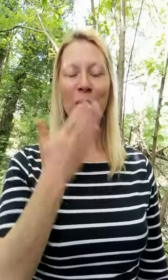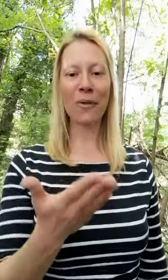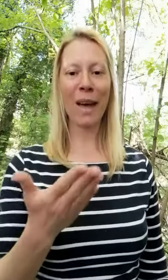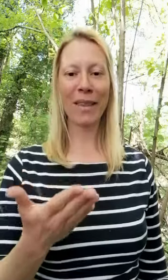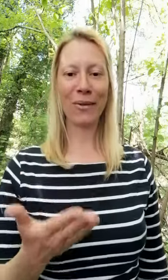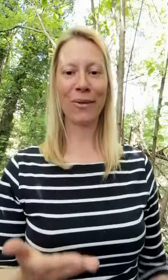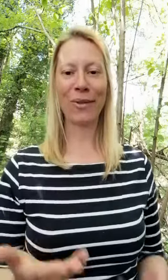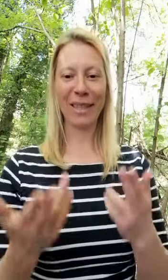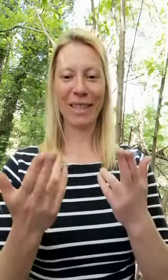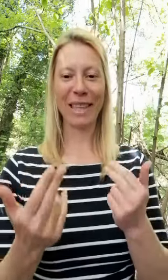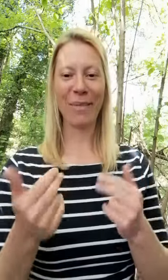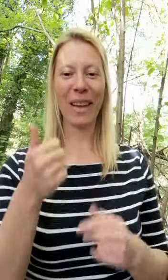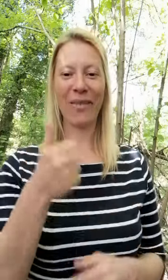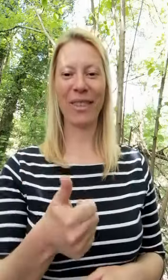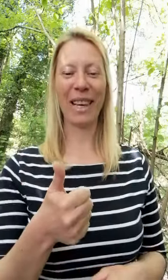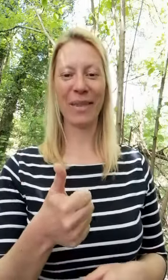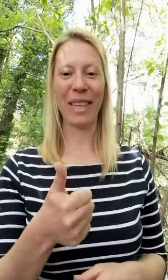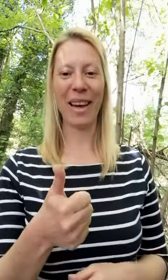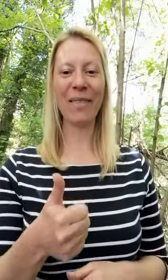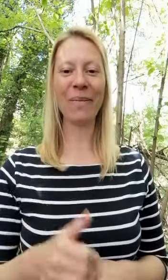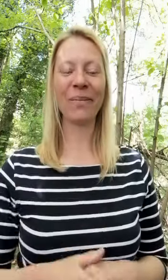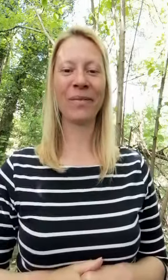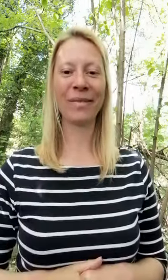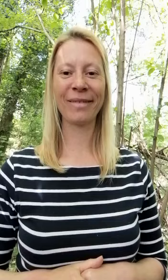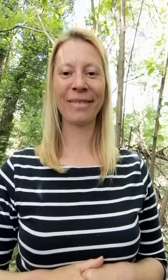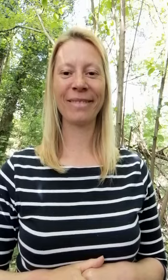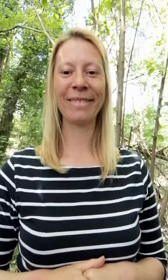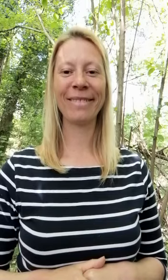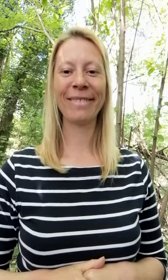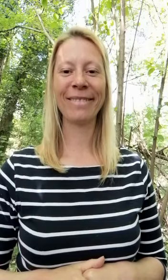Bonjour à tous, j'espère que vous allez bien.